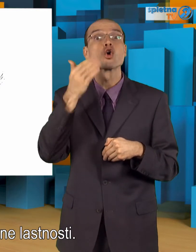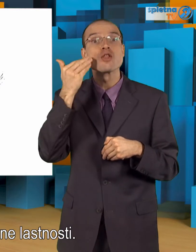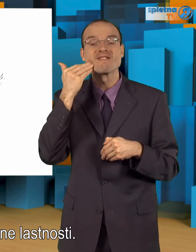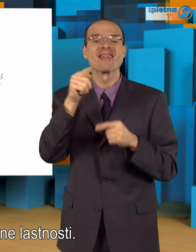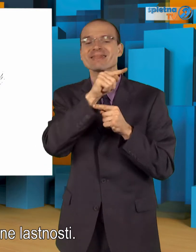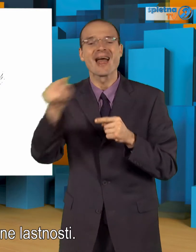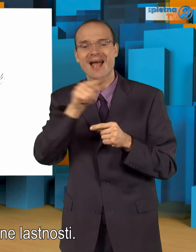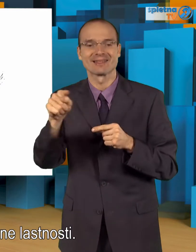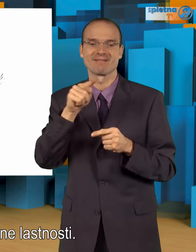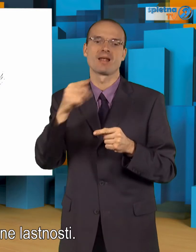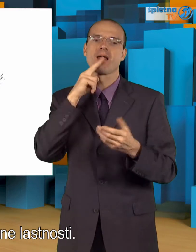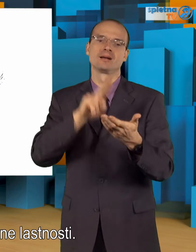lastnosti.